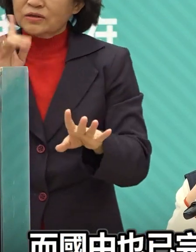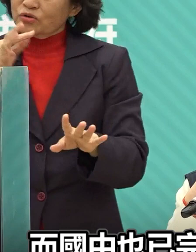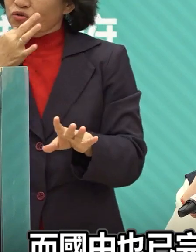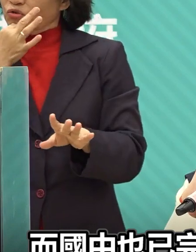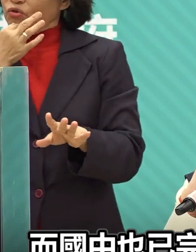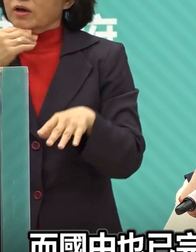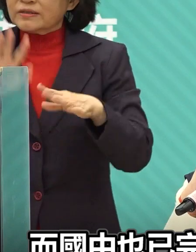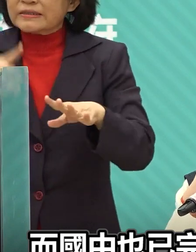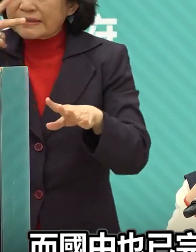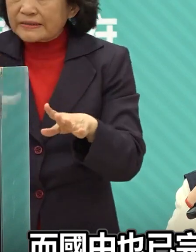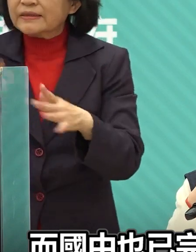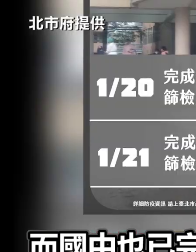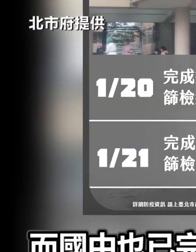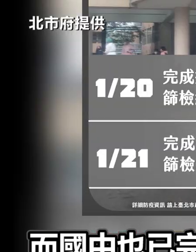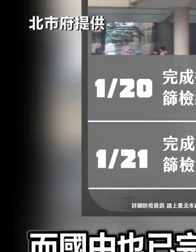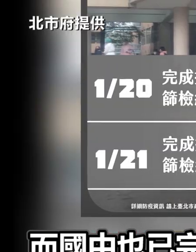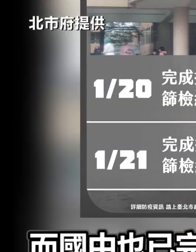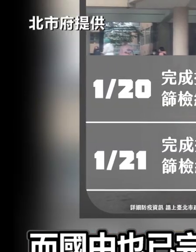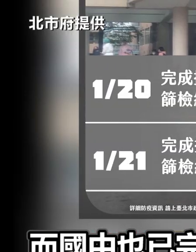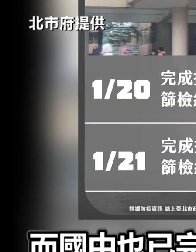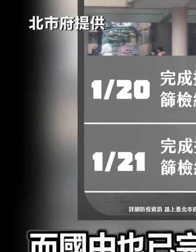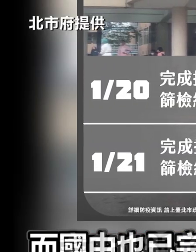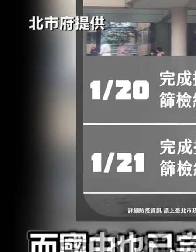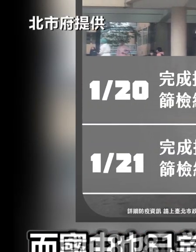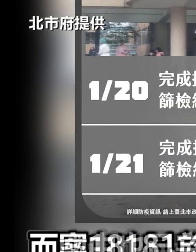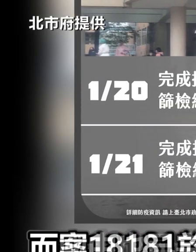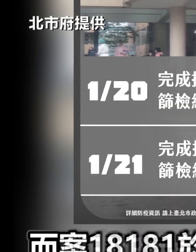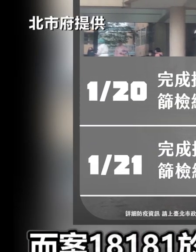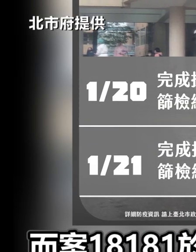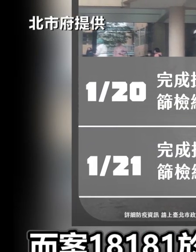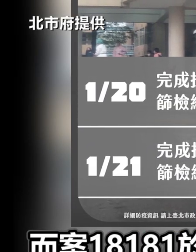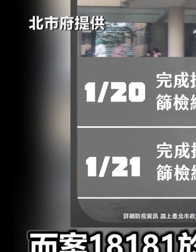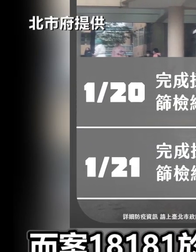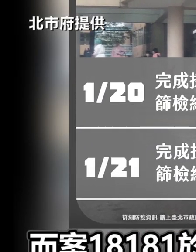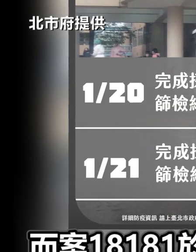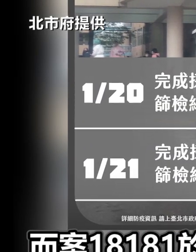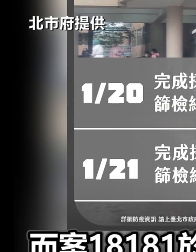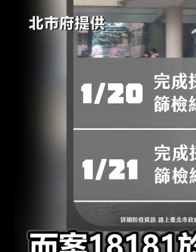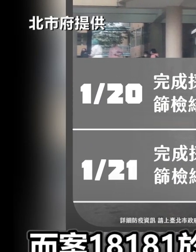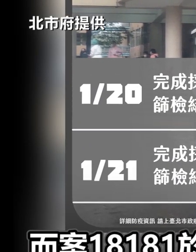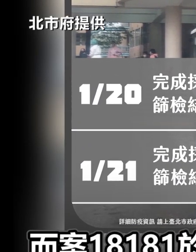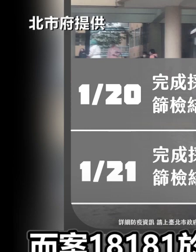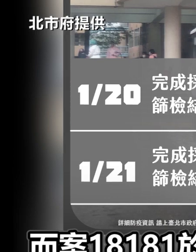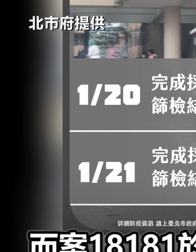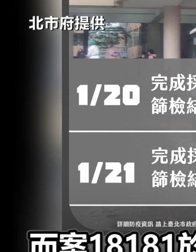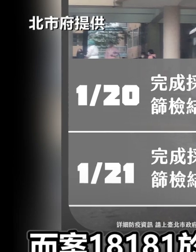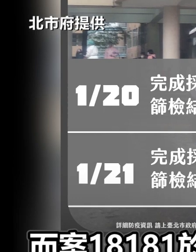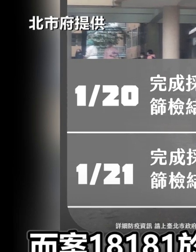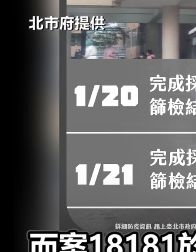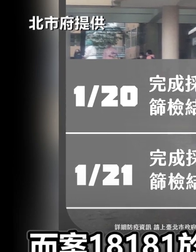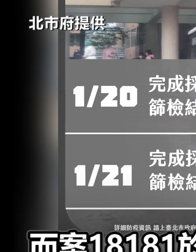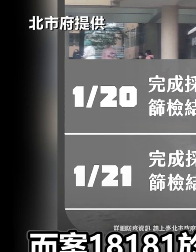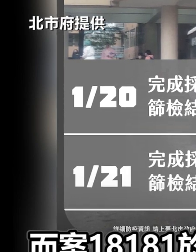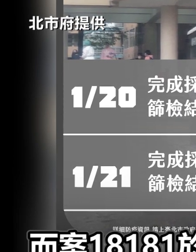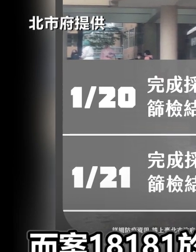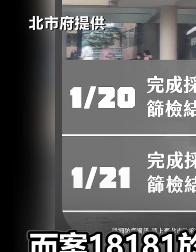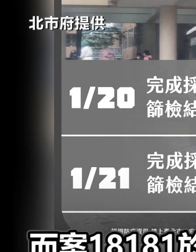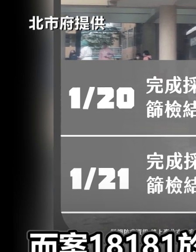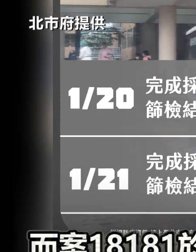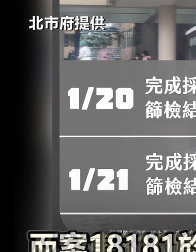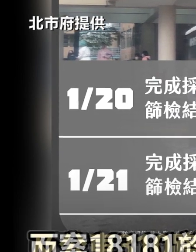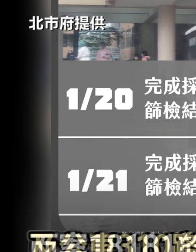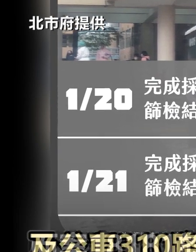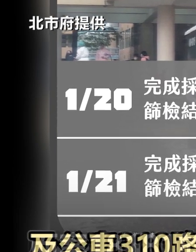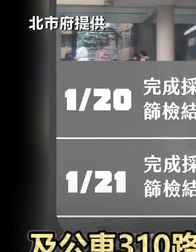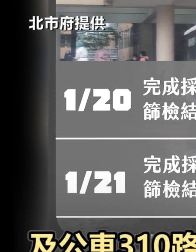天在学校做筛检。昨天完成的筛检人数是176人，都是阴性，这是国小的部分。国中的部分筛检的人